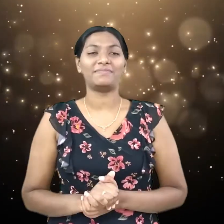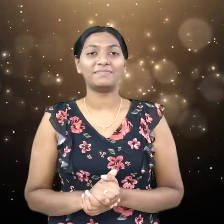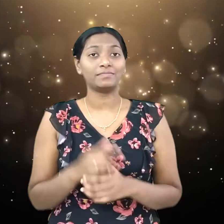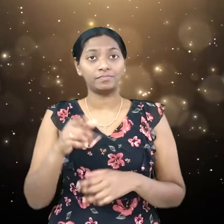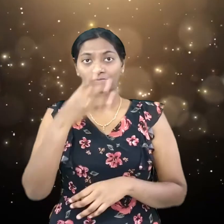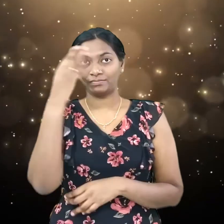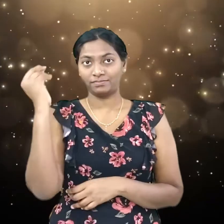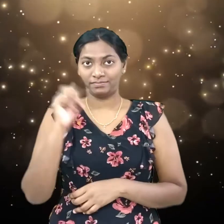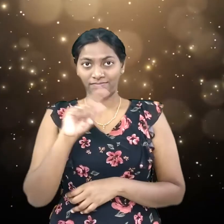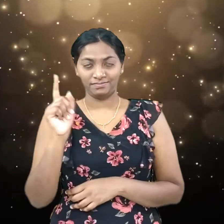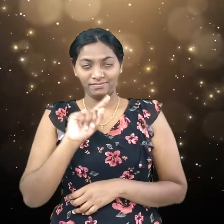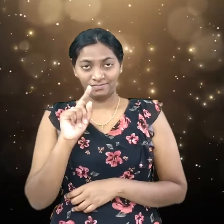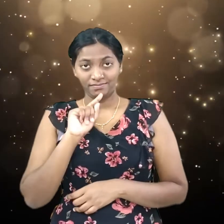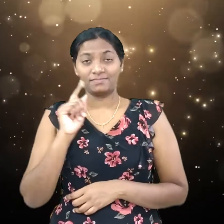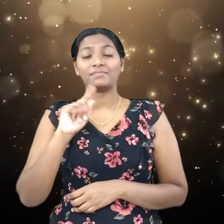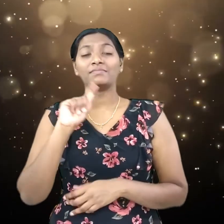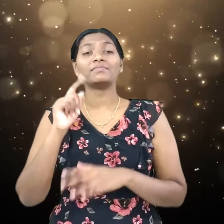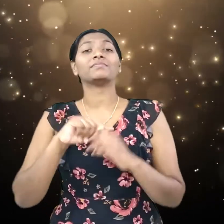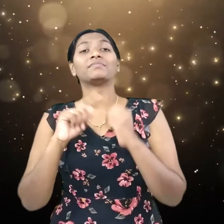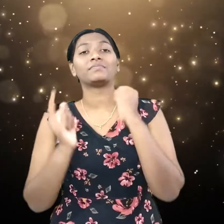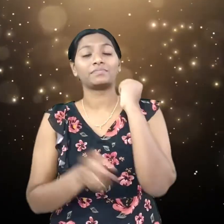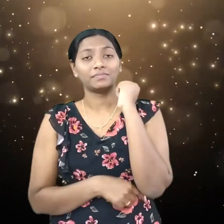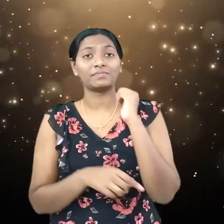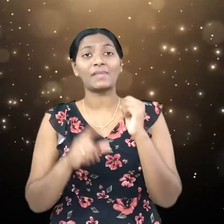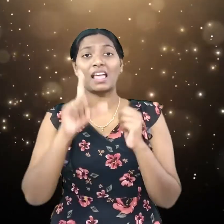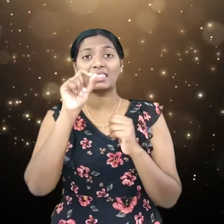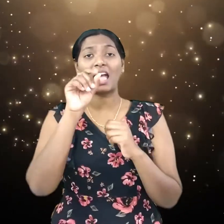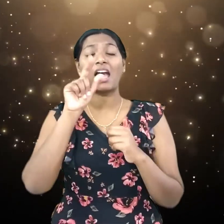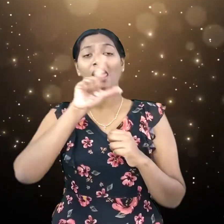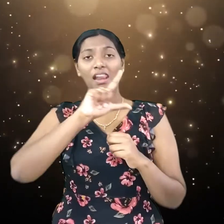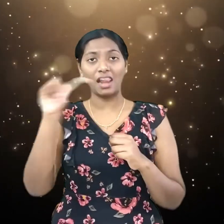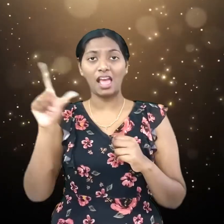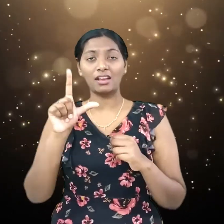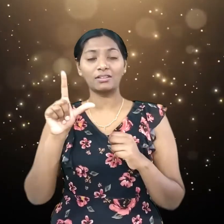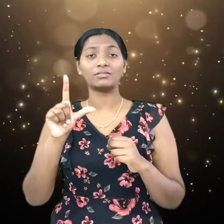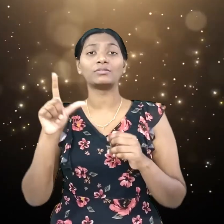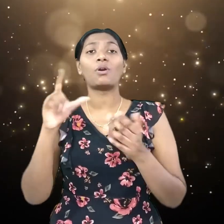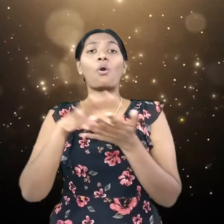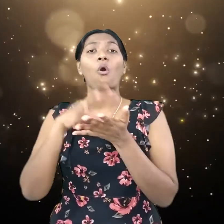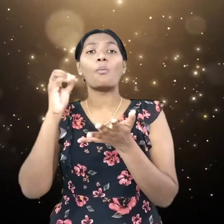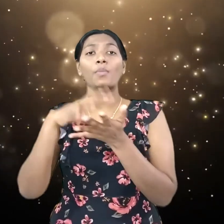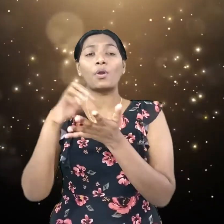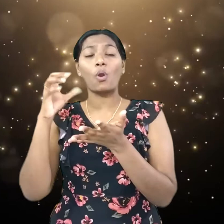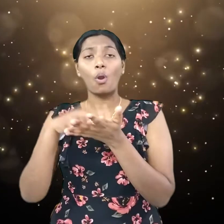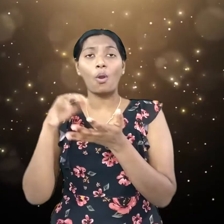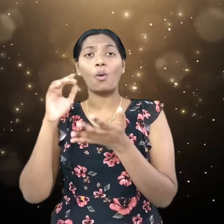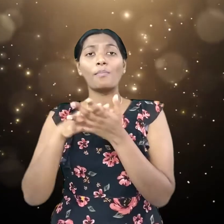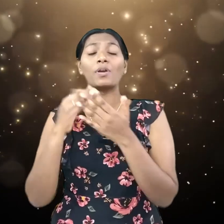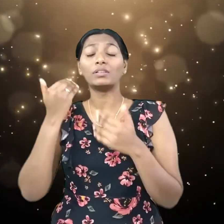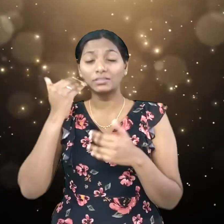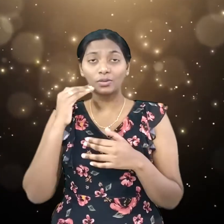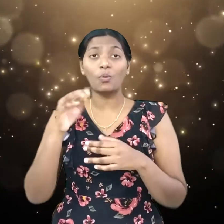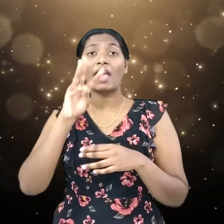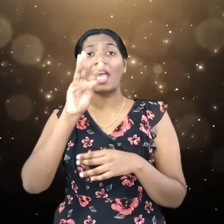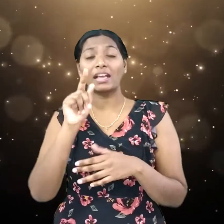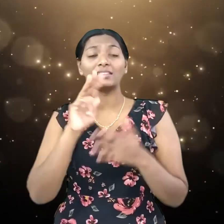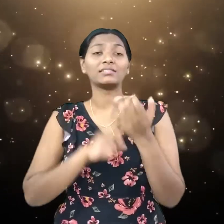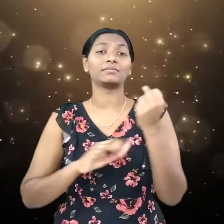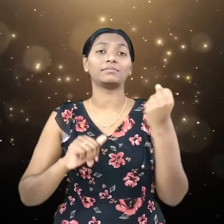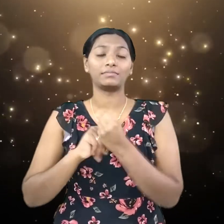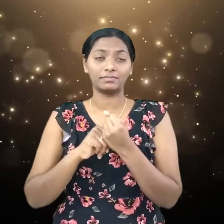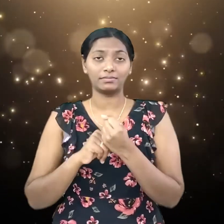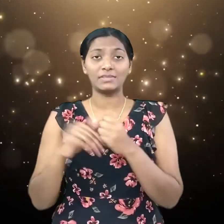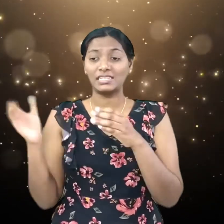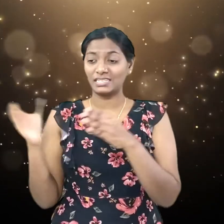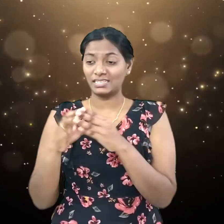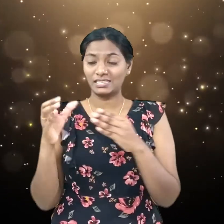तो उसको भूलिएगा मत। और आखिर में हम क्या कर रहे हैं, 10,00,000 कॉपीज बांट रहे हैं हमारी वास्तविक संग्रह की। कब तक? 31 मार्च तक।